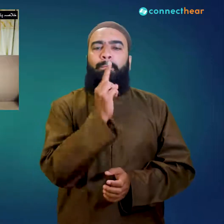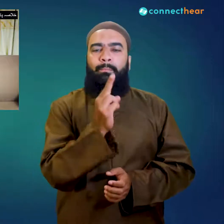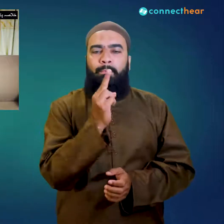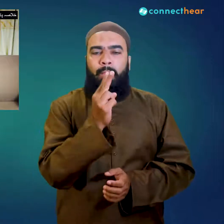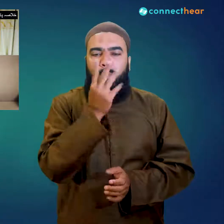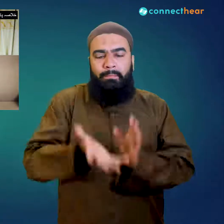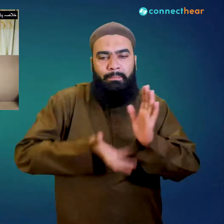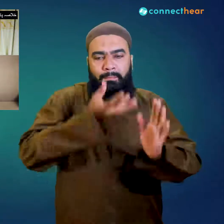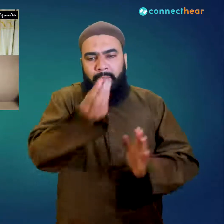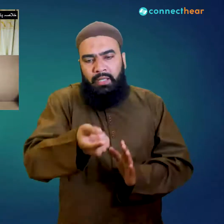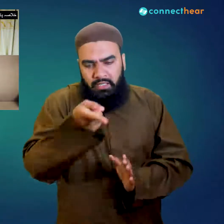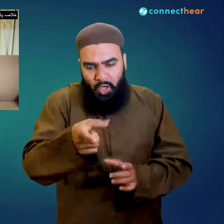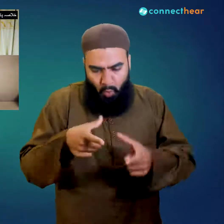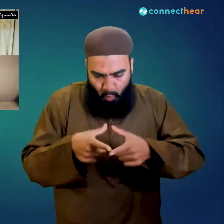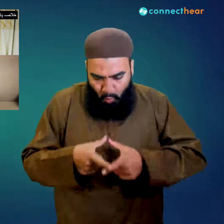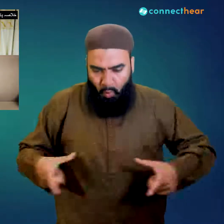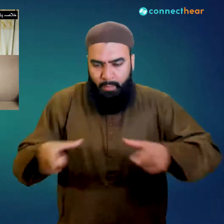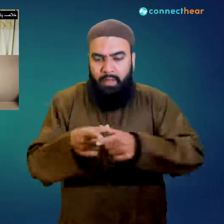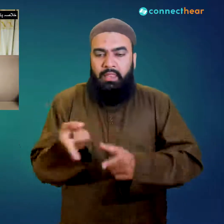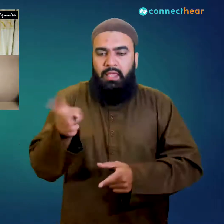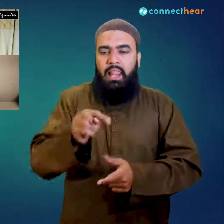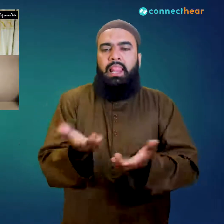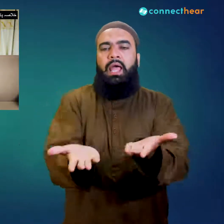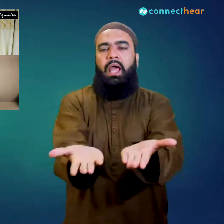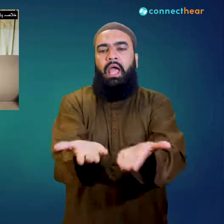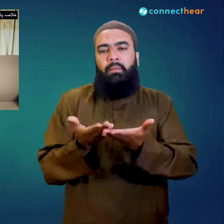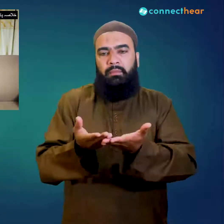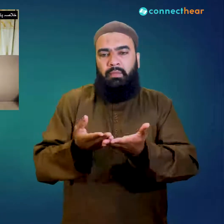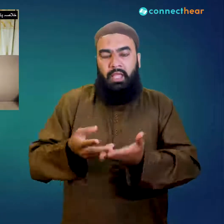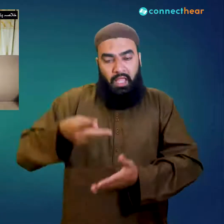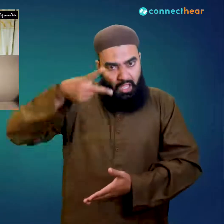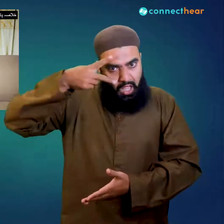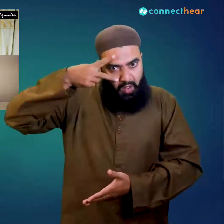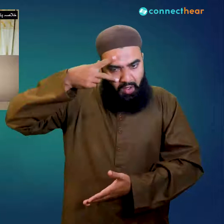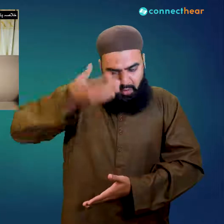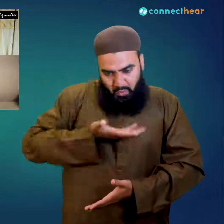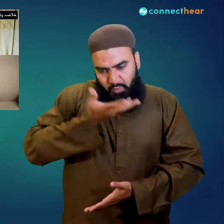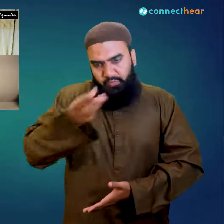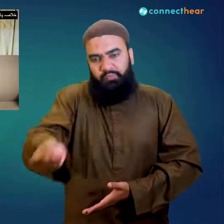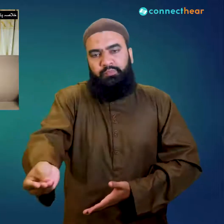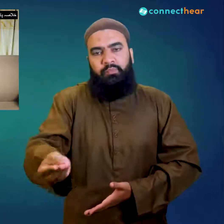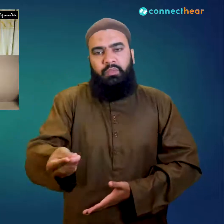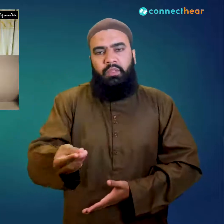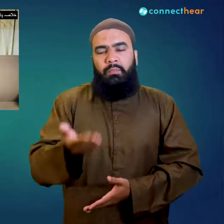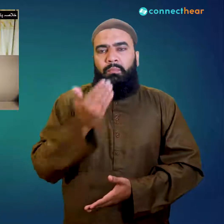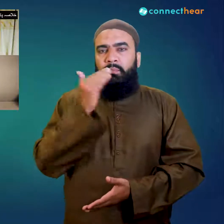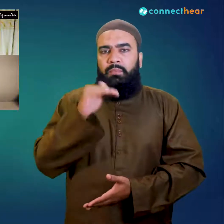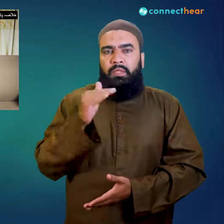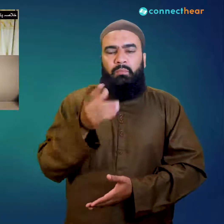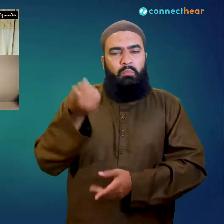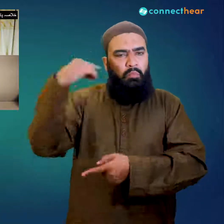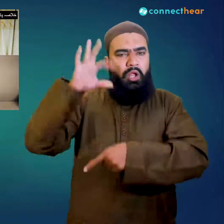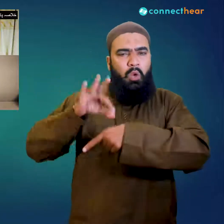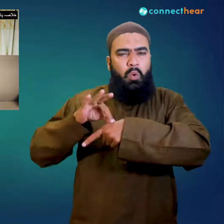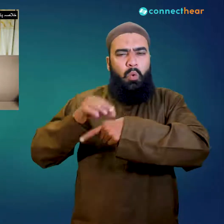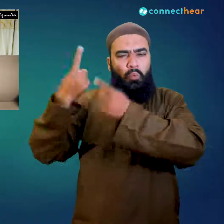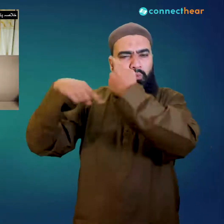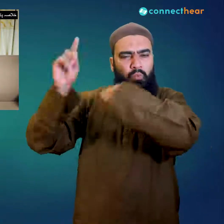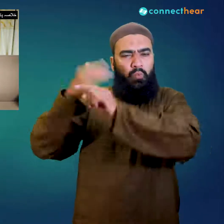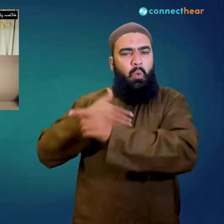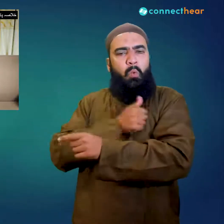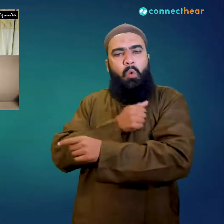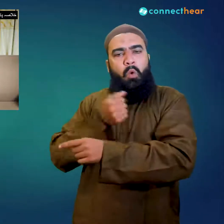کہ شہادت کا اس کو اہل بنایا گیا، قیامت کے دن دوسری تمام امتوں پر اس امت کی